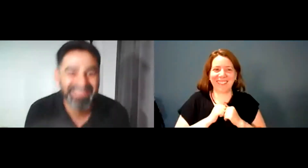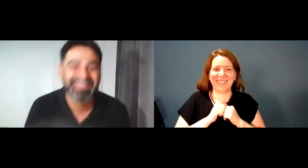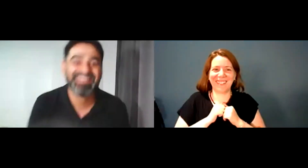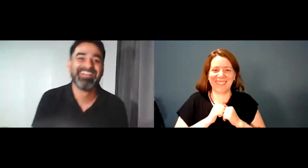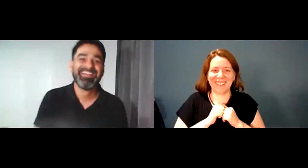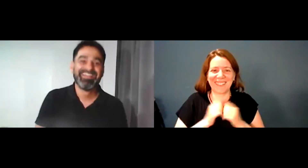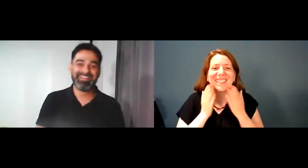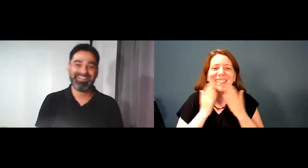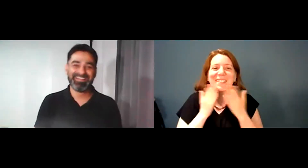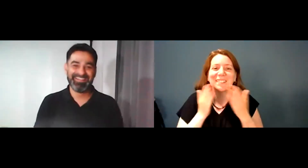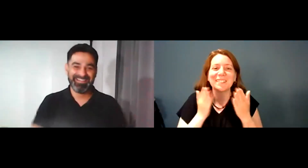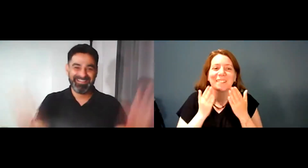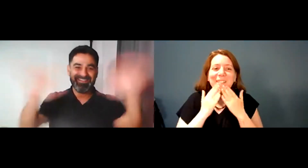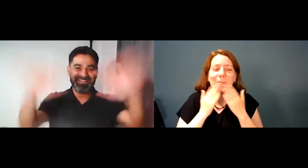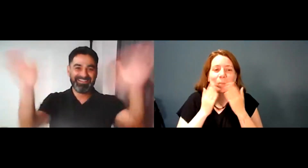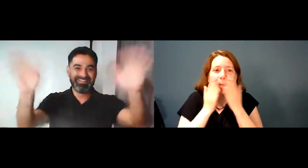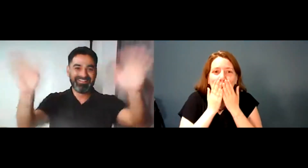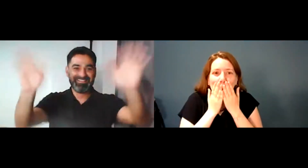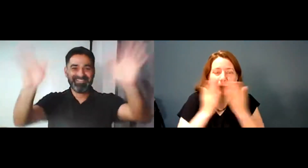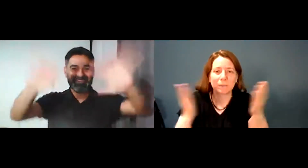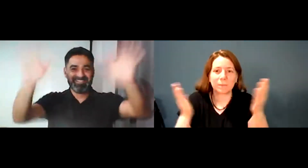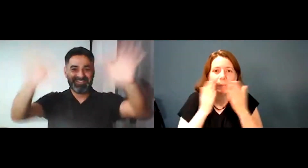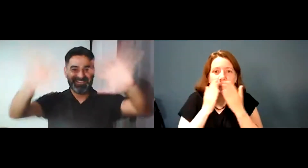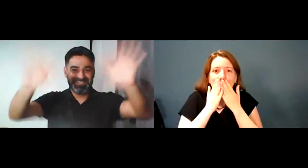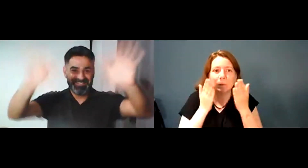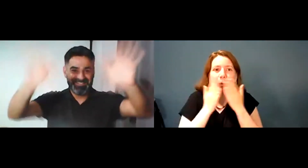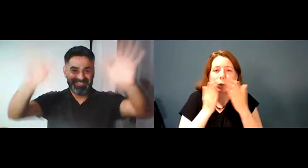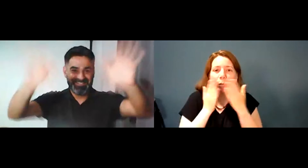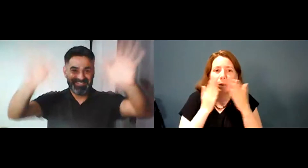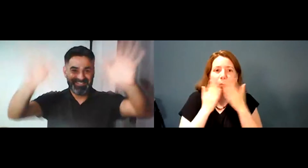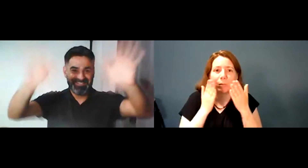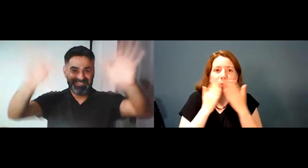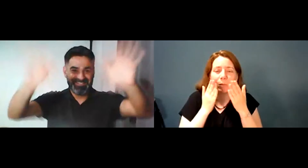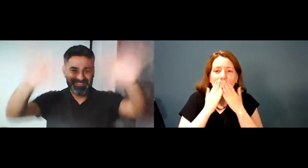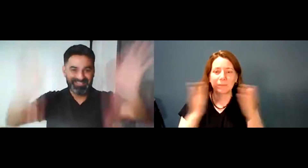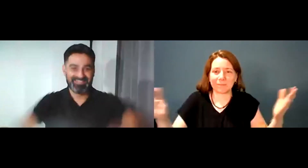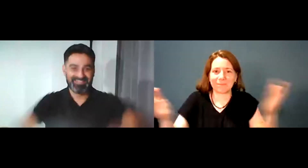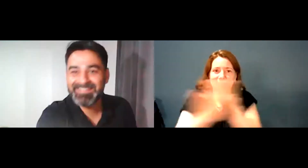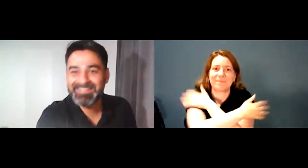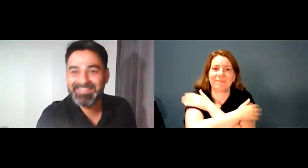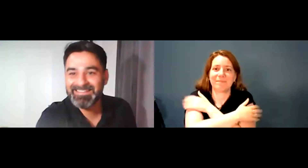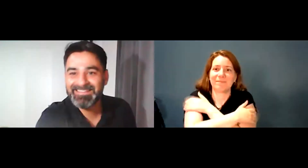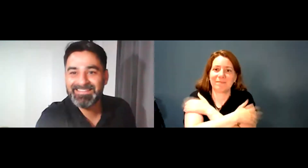Sí, adiós. Gracias por todo. Muchas felicidades, gracias por todo. Un beso grande a ti. Que los